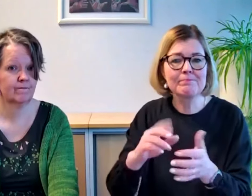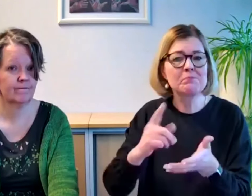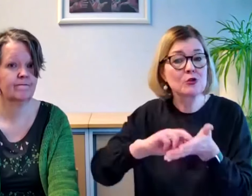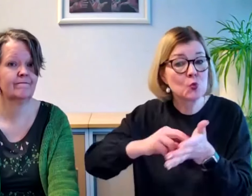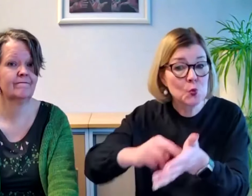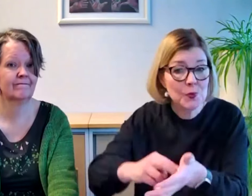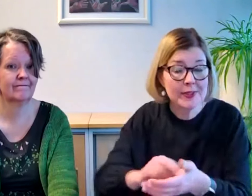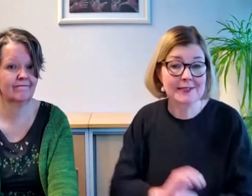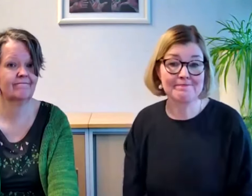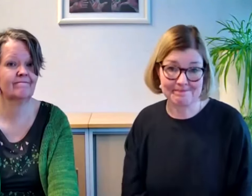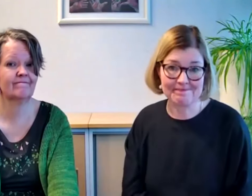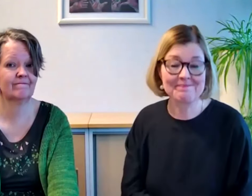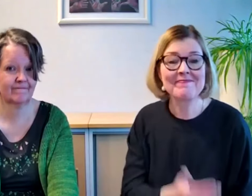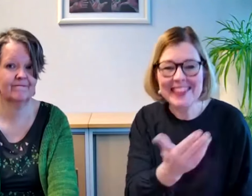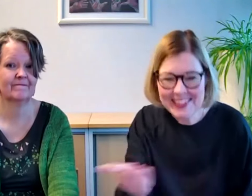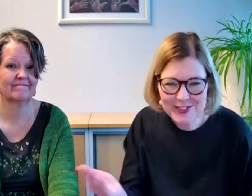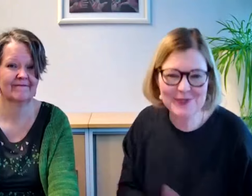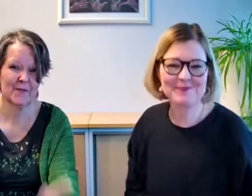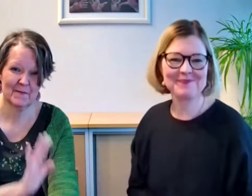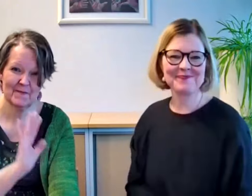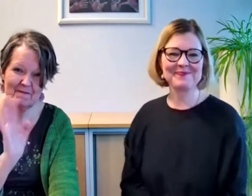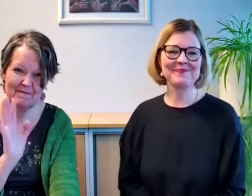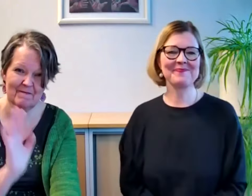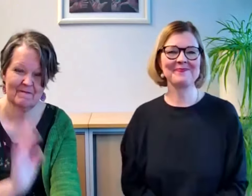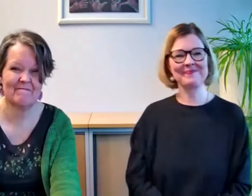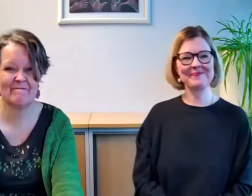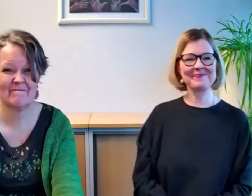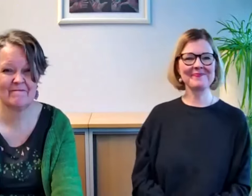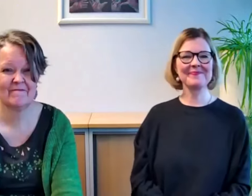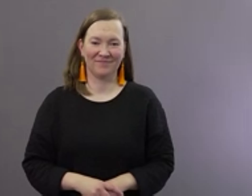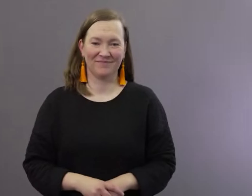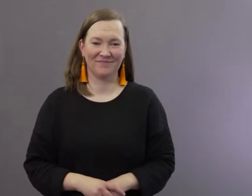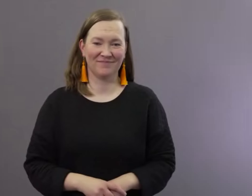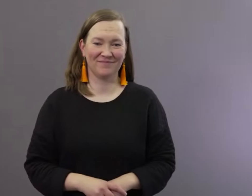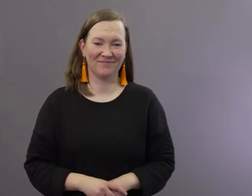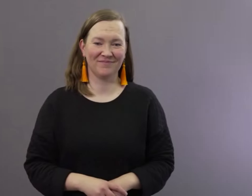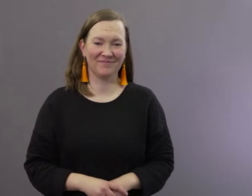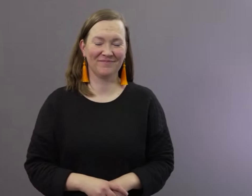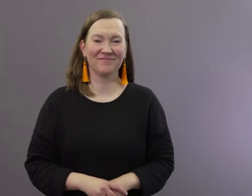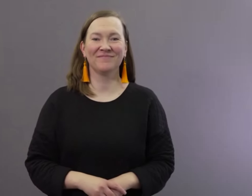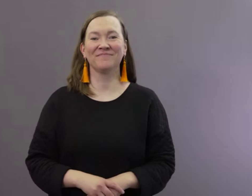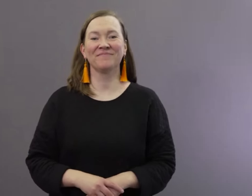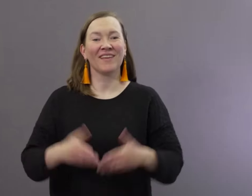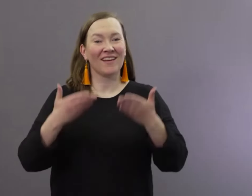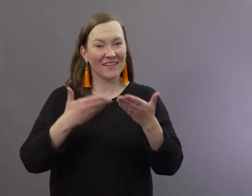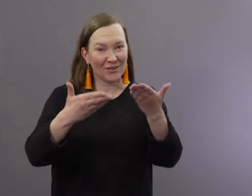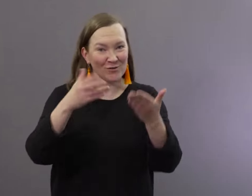uutisia ja kuulumisia siitä, että minkälaisia suunnitelmia meidän tapaamisissa on luotu. Kiitos kaikille.